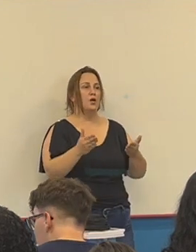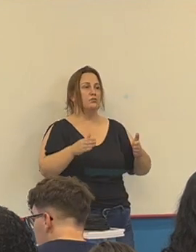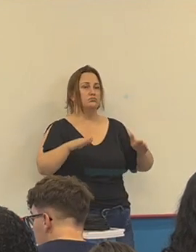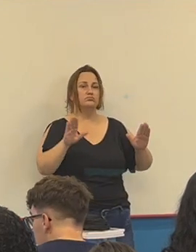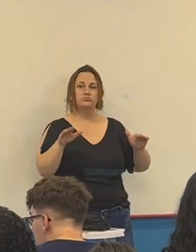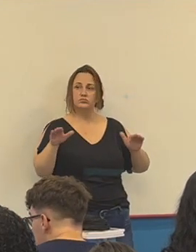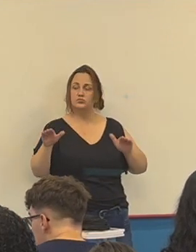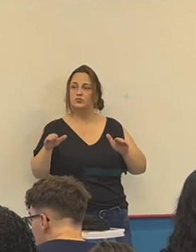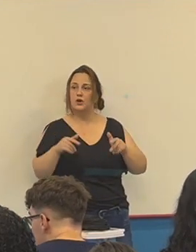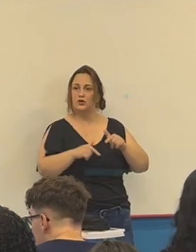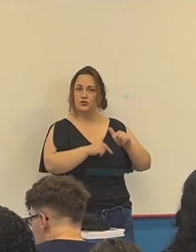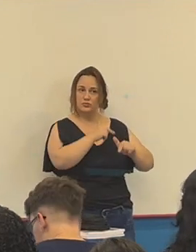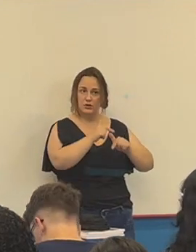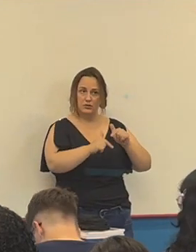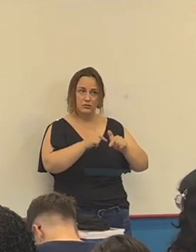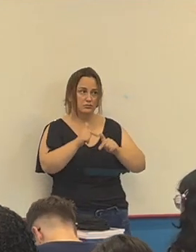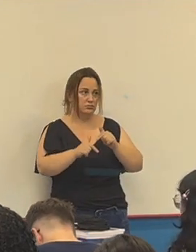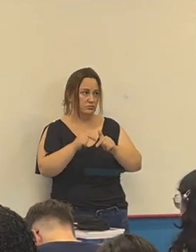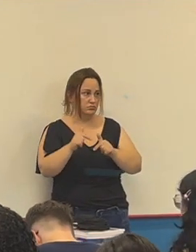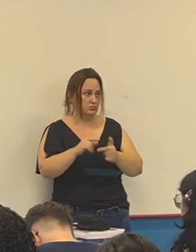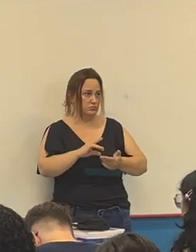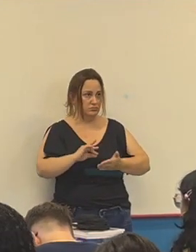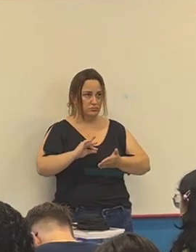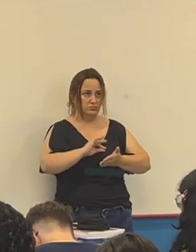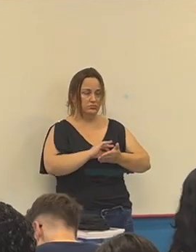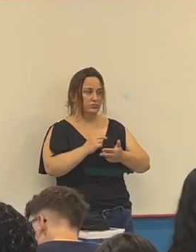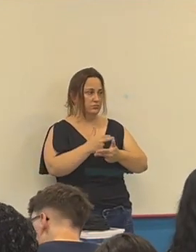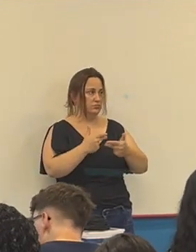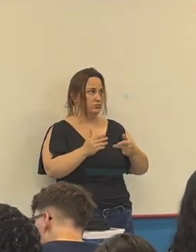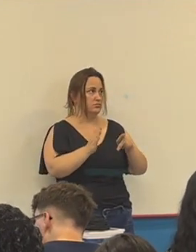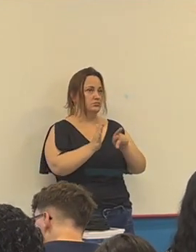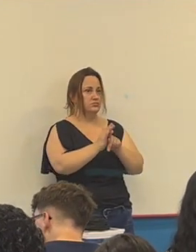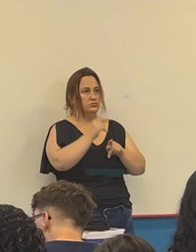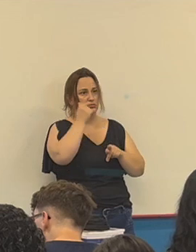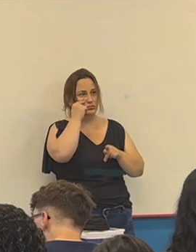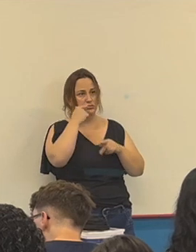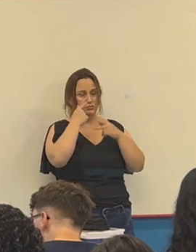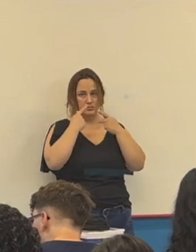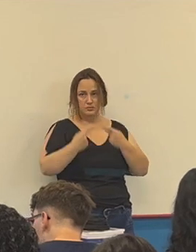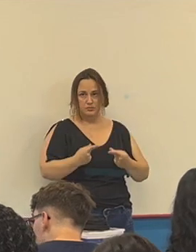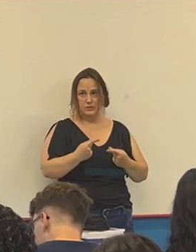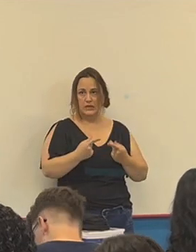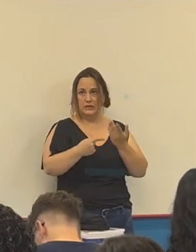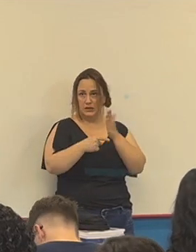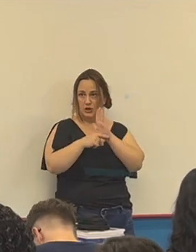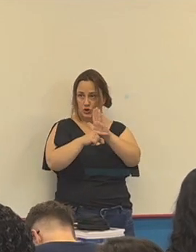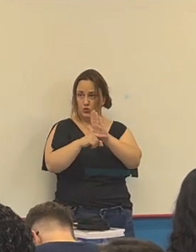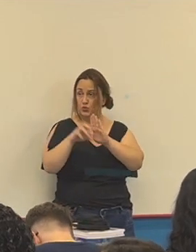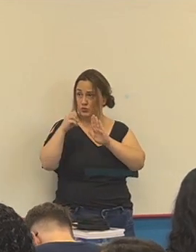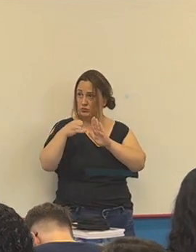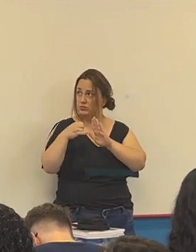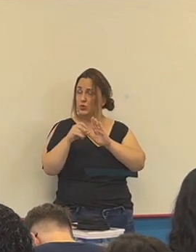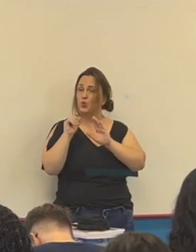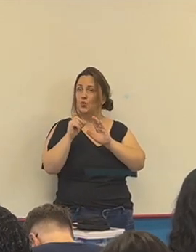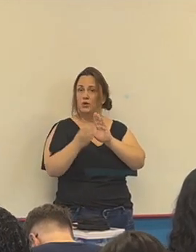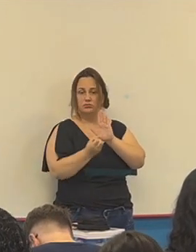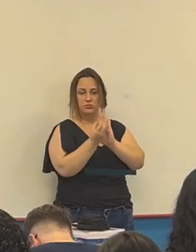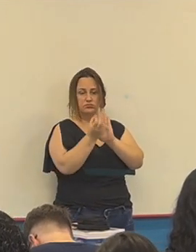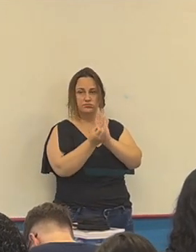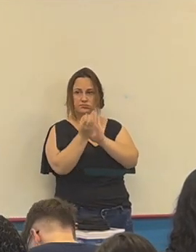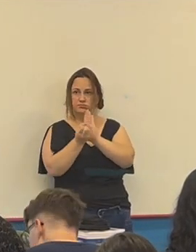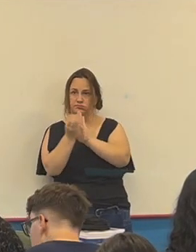aqui os anjos já estão fazendo coisas mais humanas, né? Então, eles estão ajudando a criar,